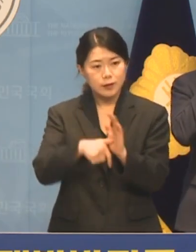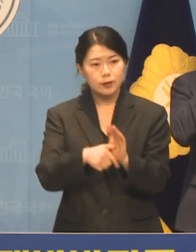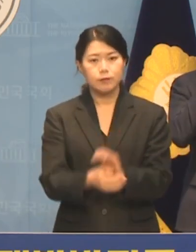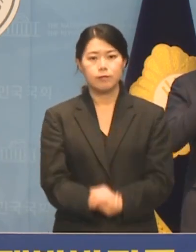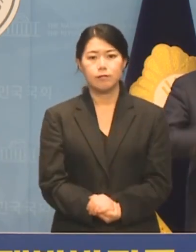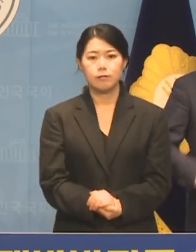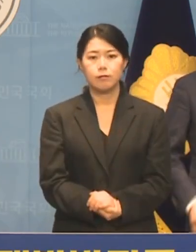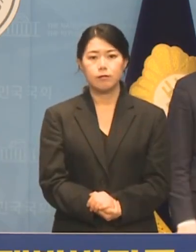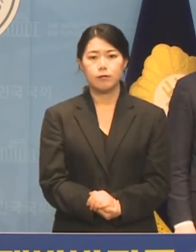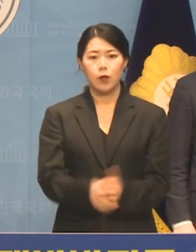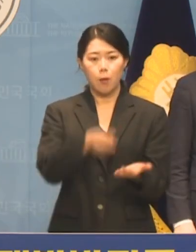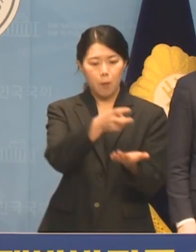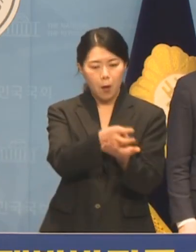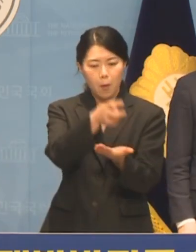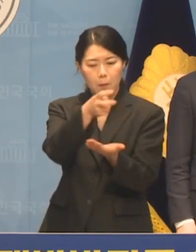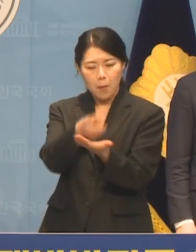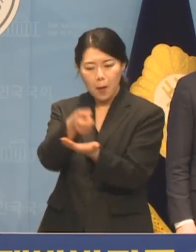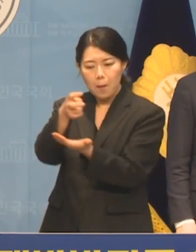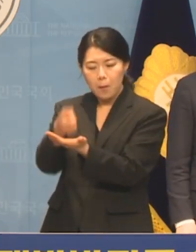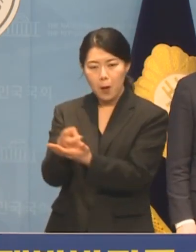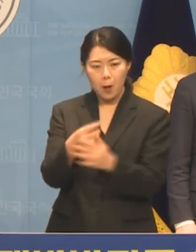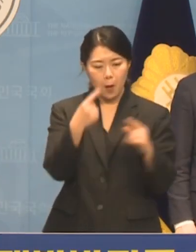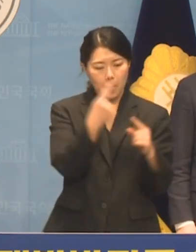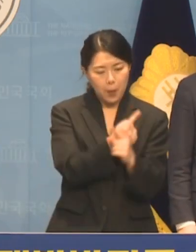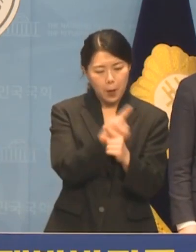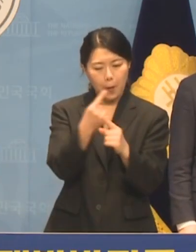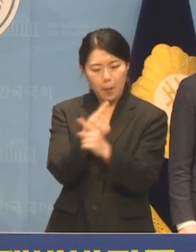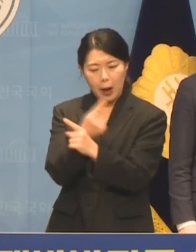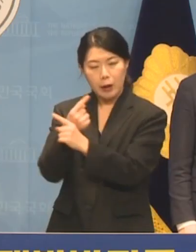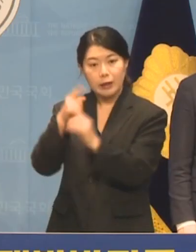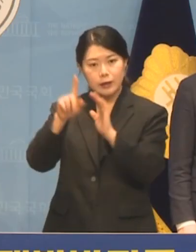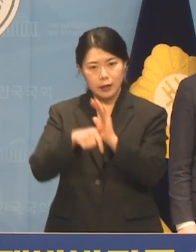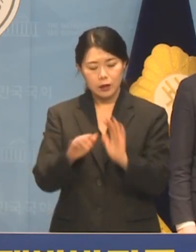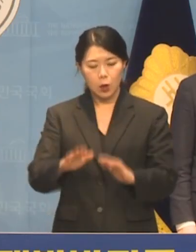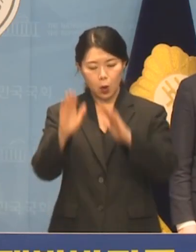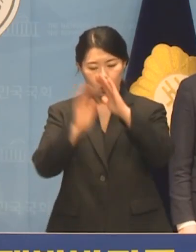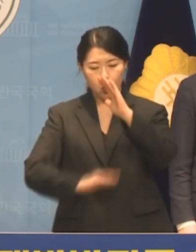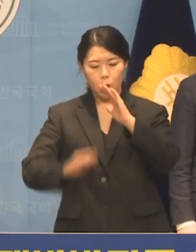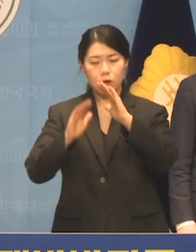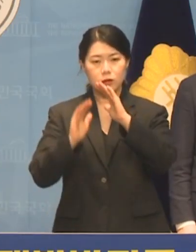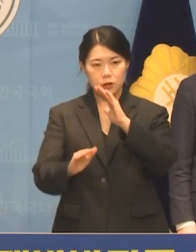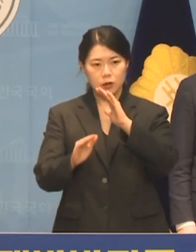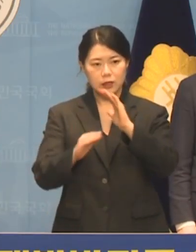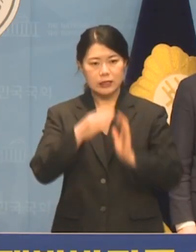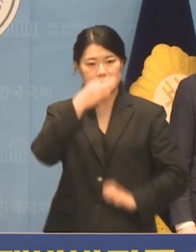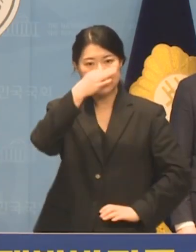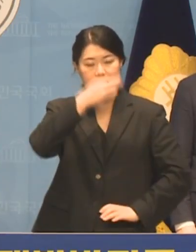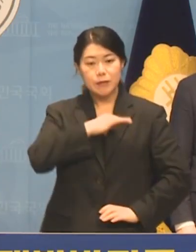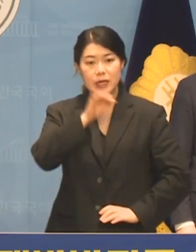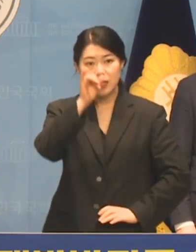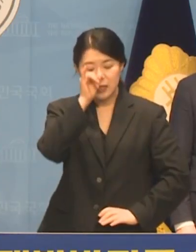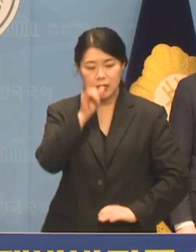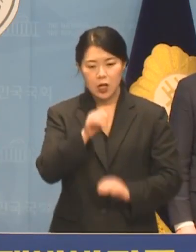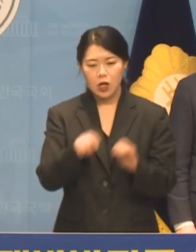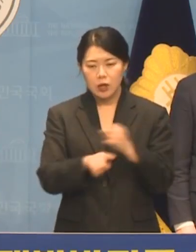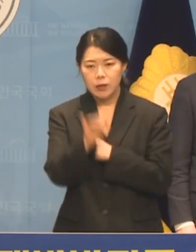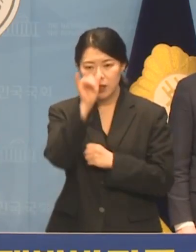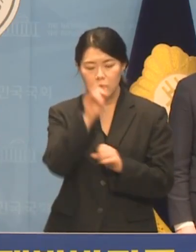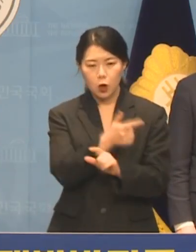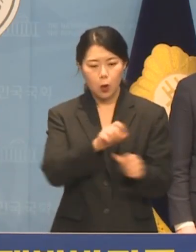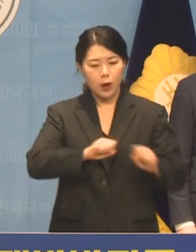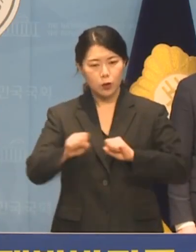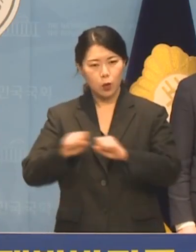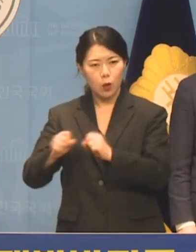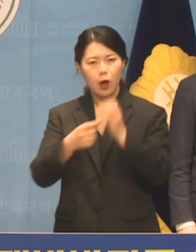어느 법 하나하나마다 개정을 해나가면서 공적인 자원과 정보들을 공개해 나가는 활동들이 계속되는